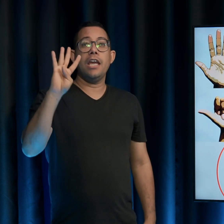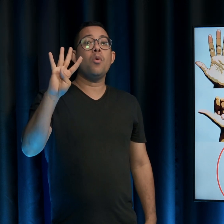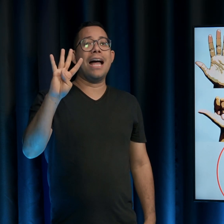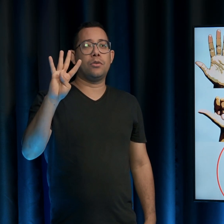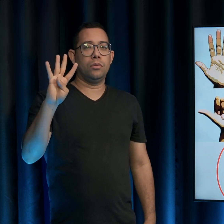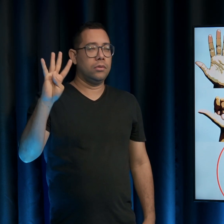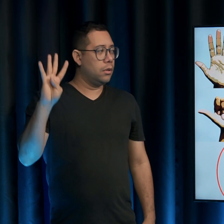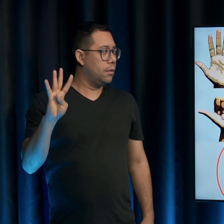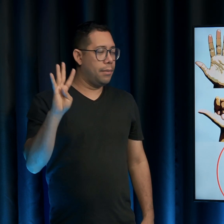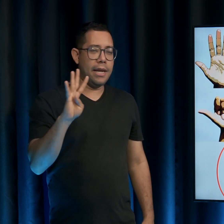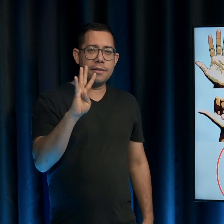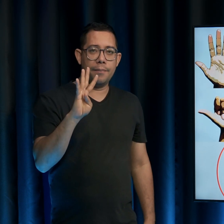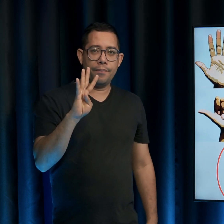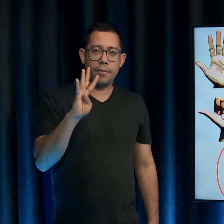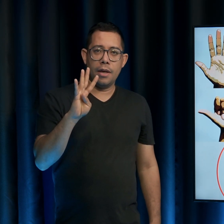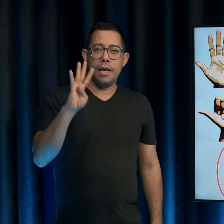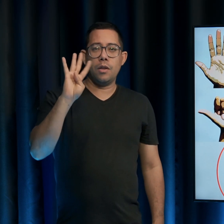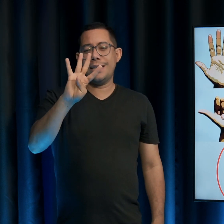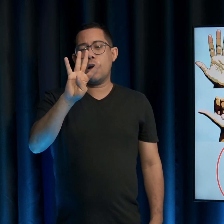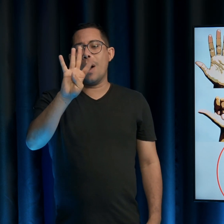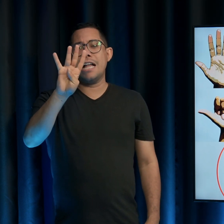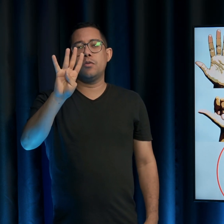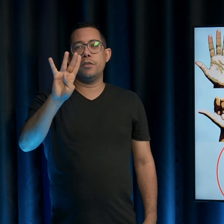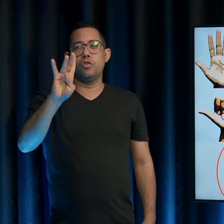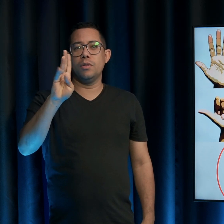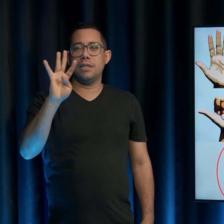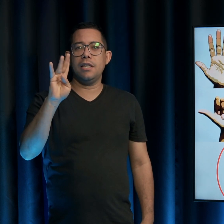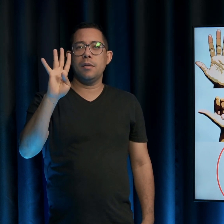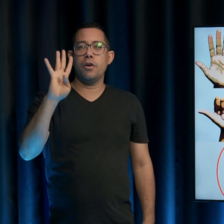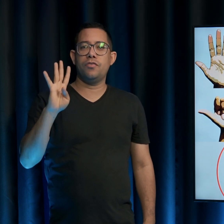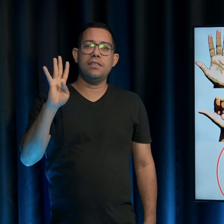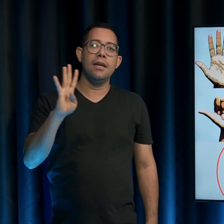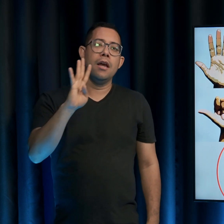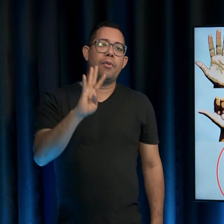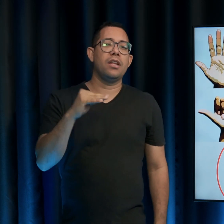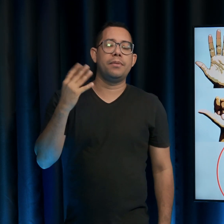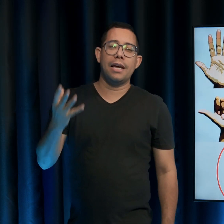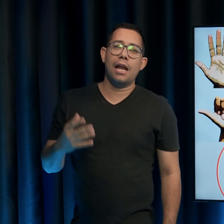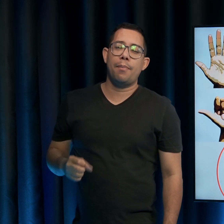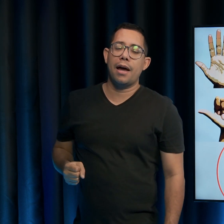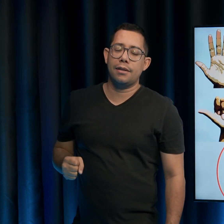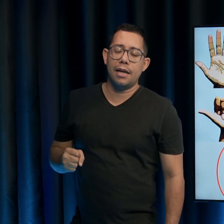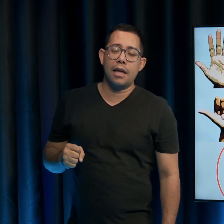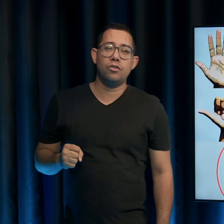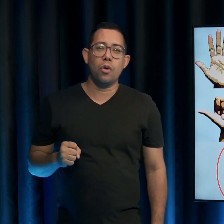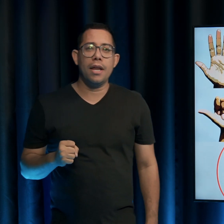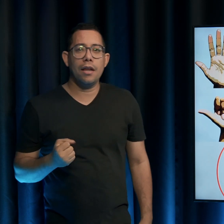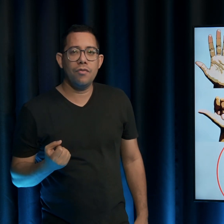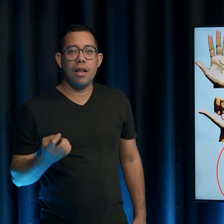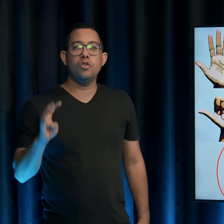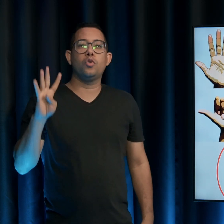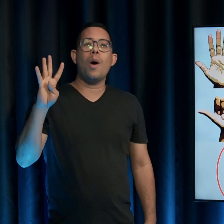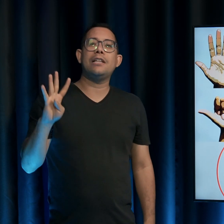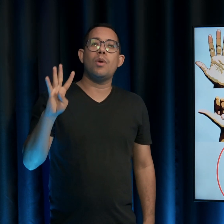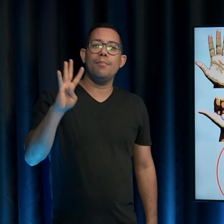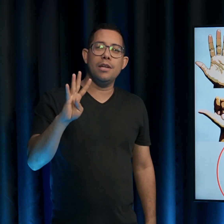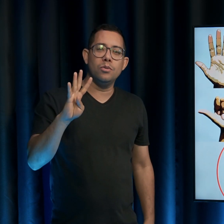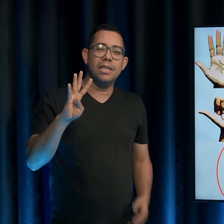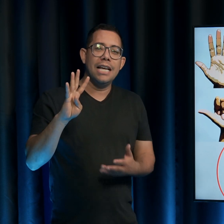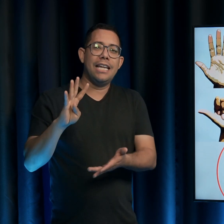4, beleza? Então, até 4 pessoas aqui você pode fazer. Por exemplo, tem aquela história, né, que fala dos 4 amigos que